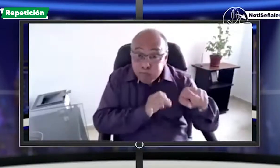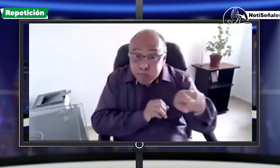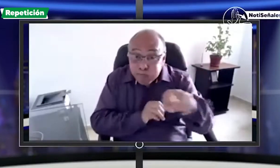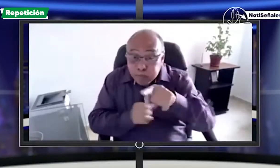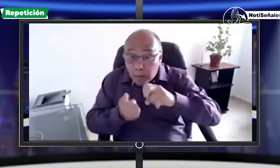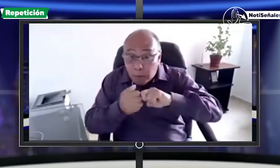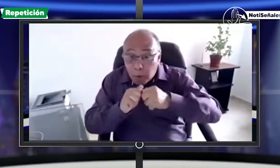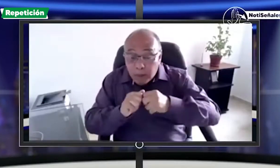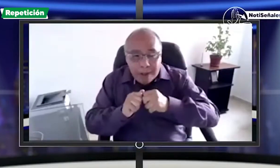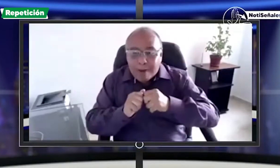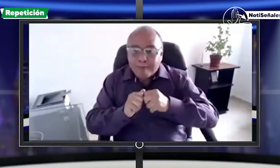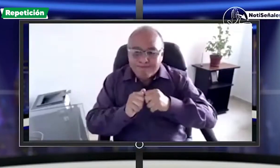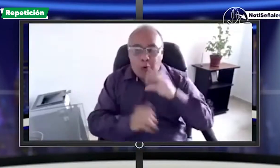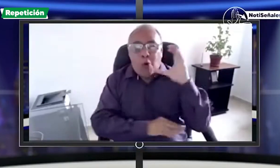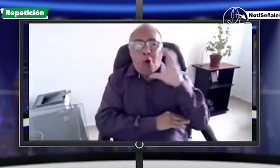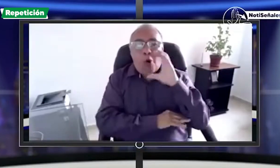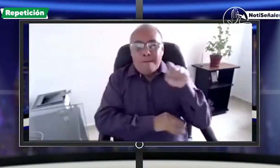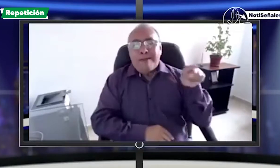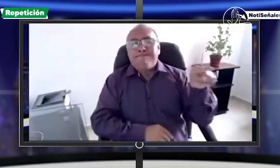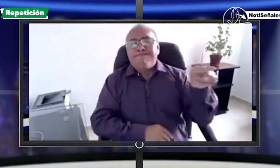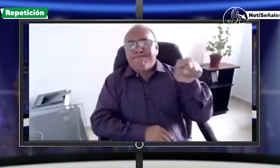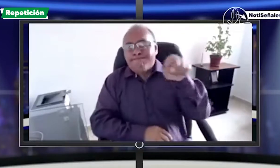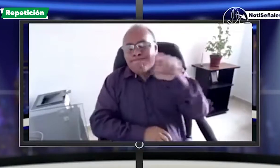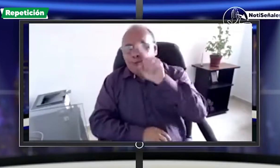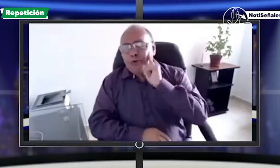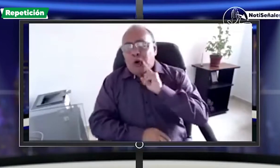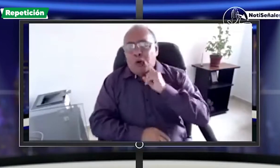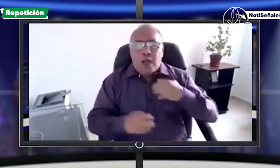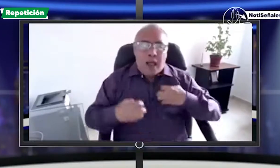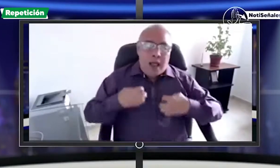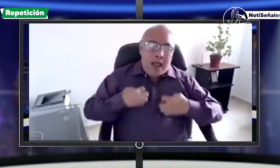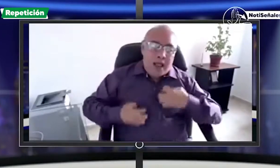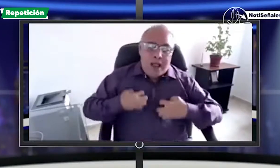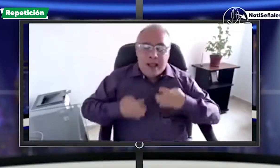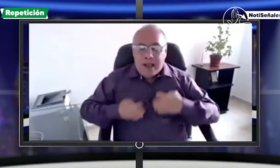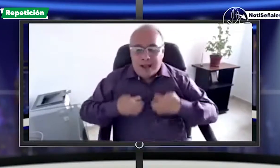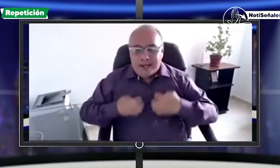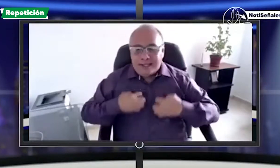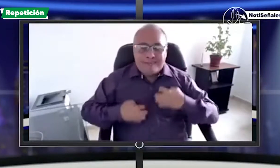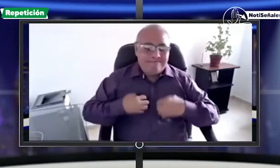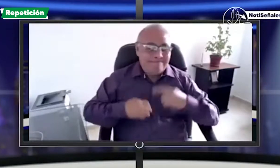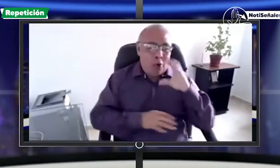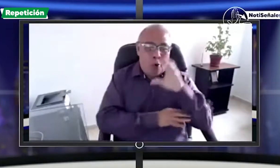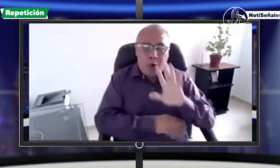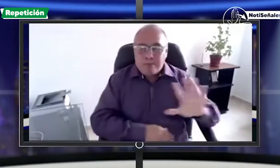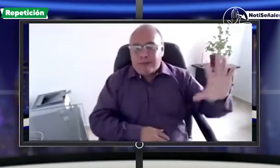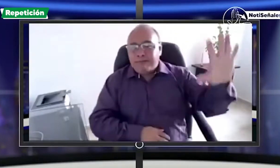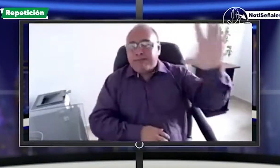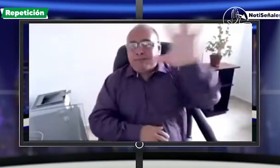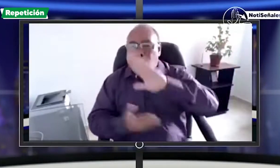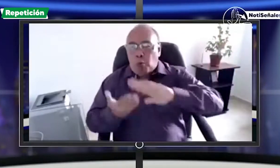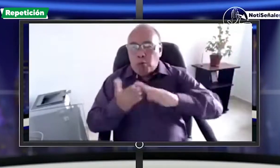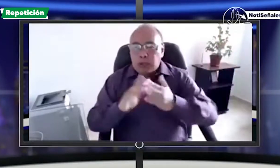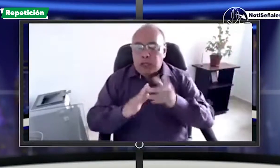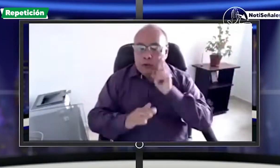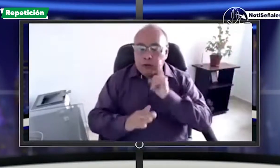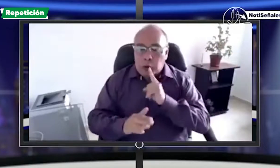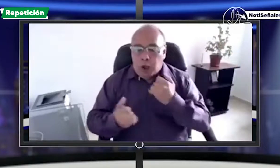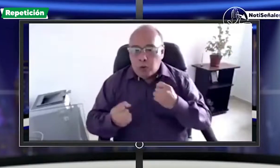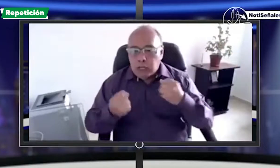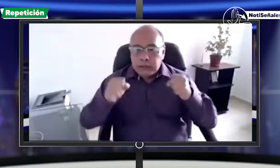porque no es solamente la situación que se pueda presentar en Popayán, sino situaciones que se están presentando en